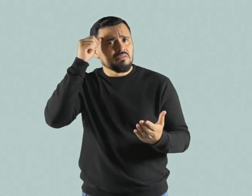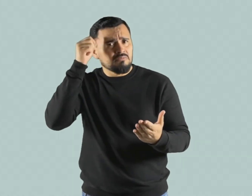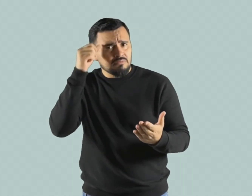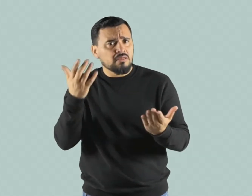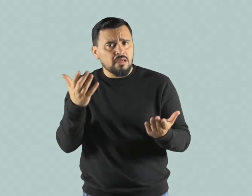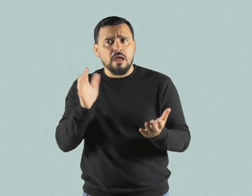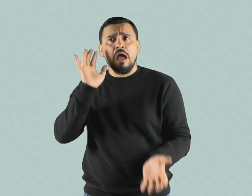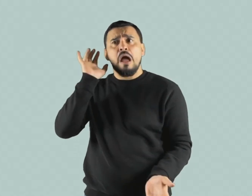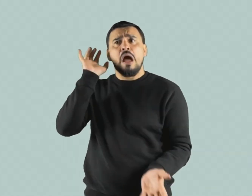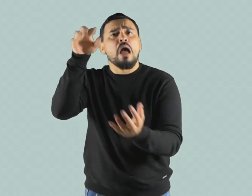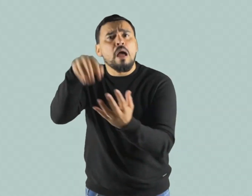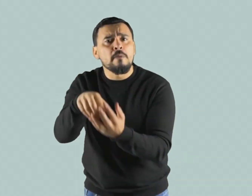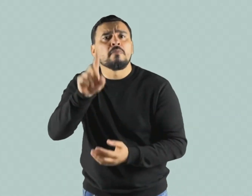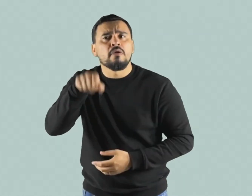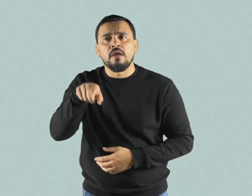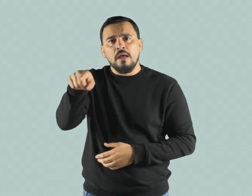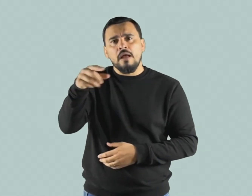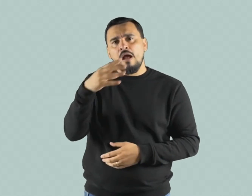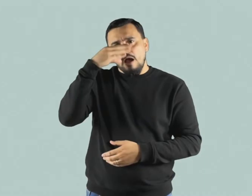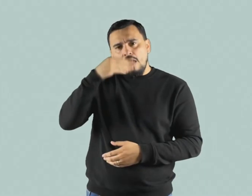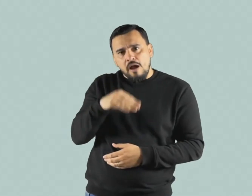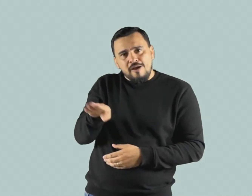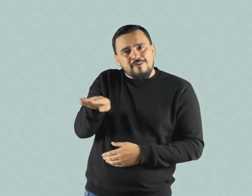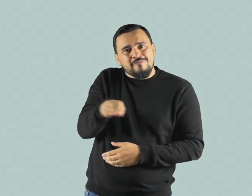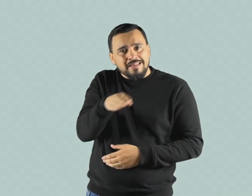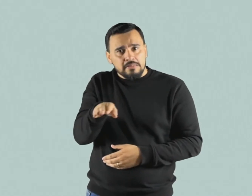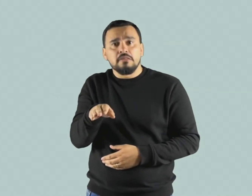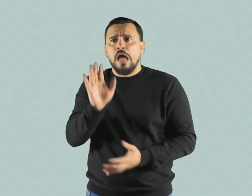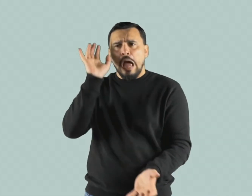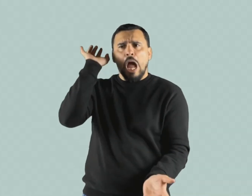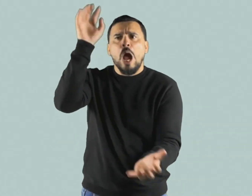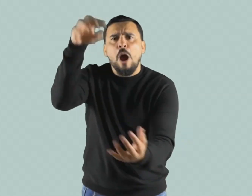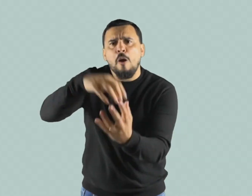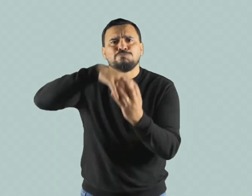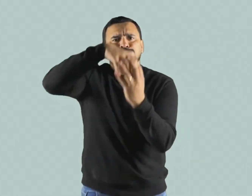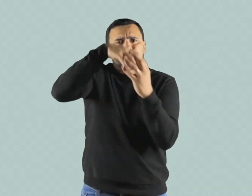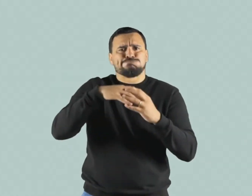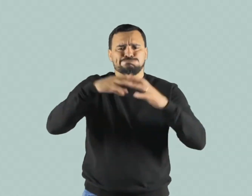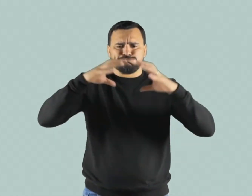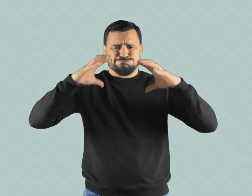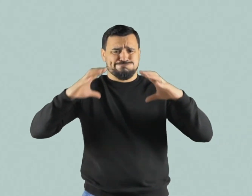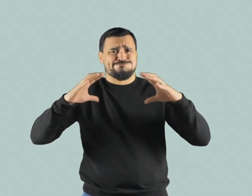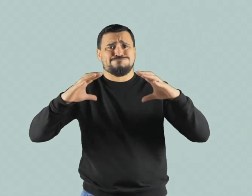sombrero, representaba a una boa que digería un elefante.